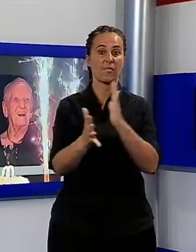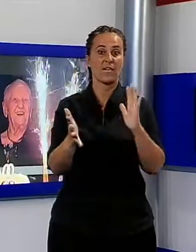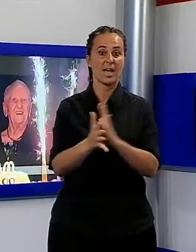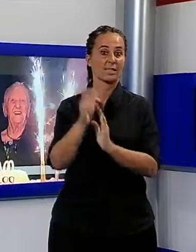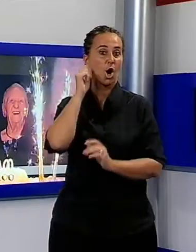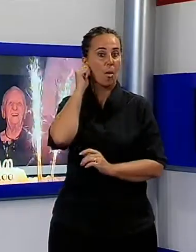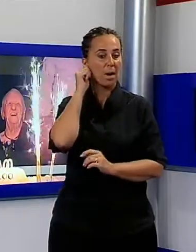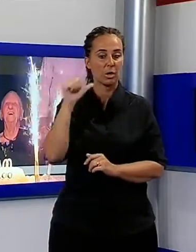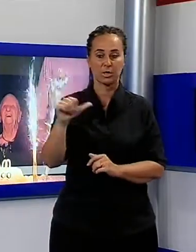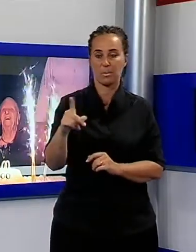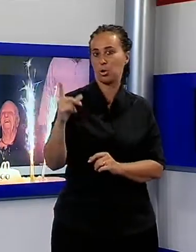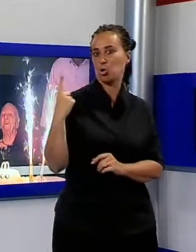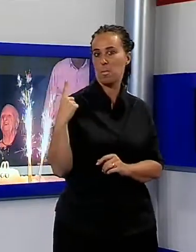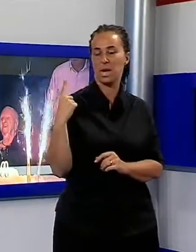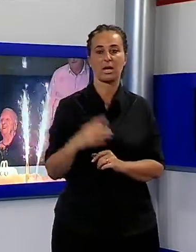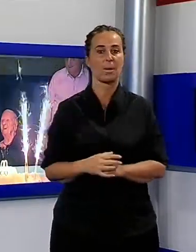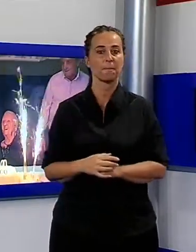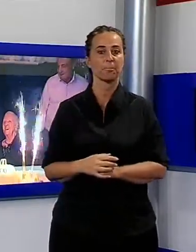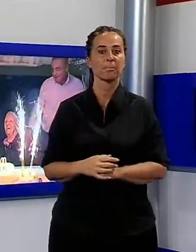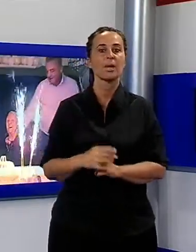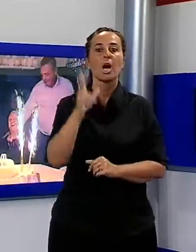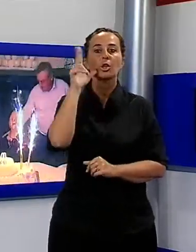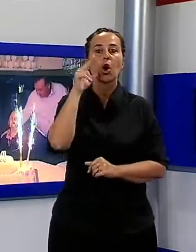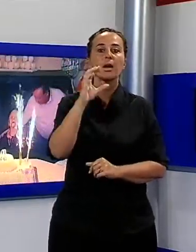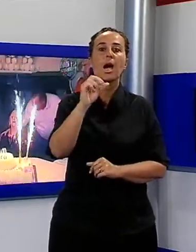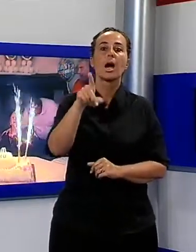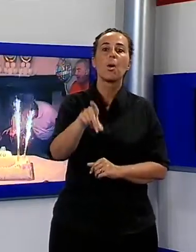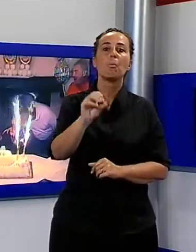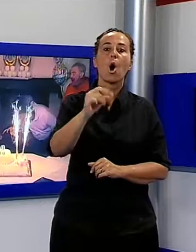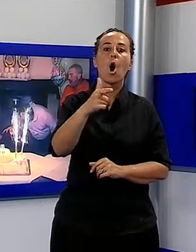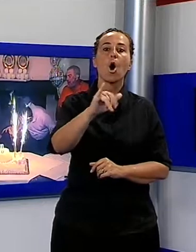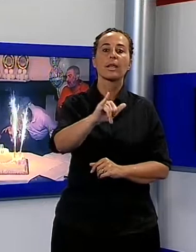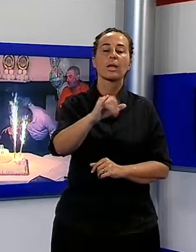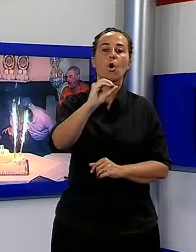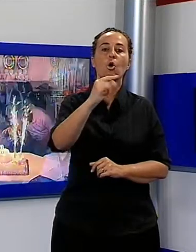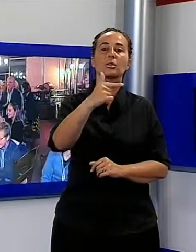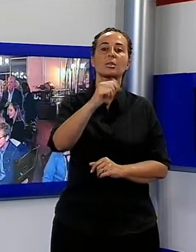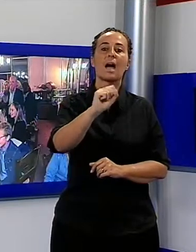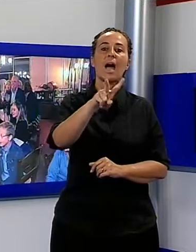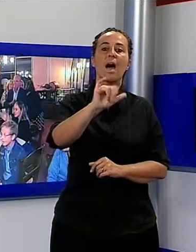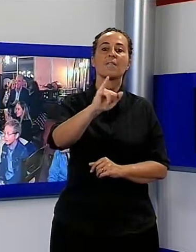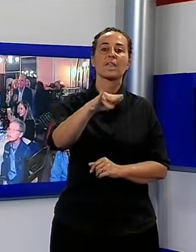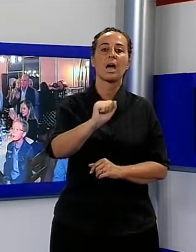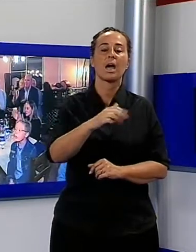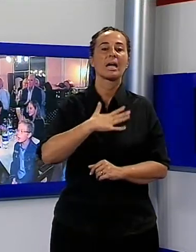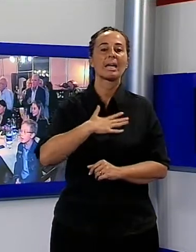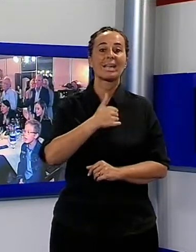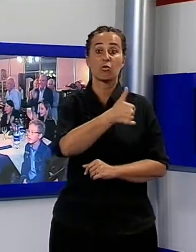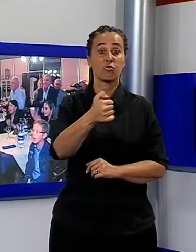Iniziamo dalla più giovane Ottavia Poli che ha celebrato i suoi primi cento anni a Ghivizzano in compagnia di amici e parenti.